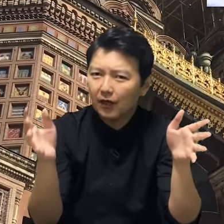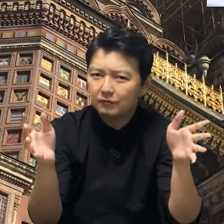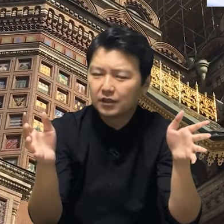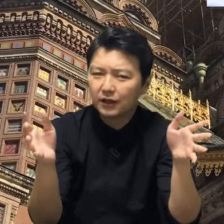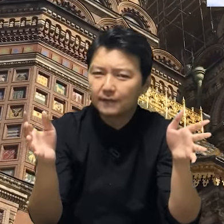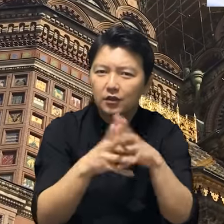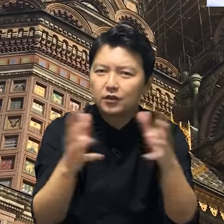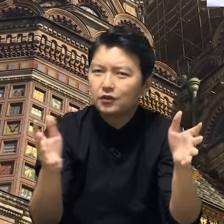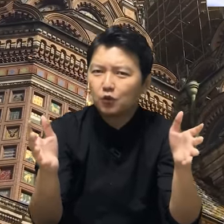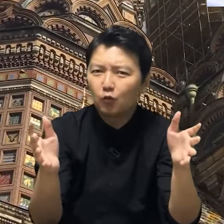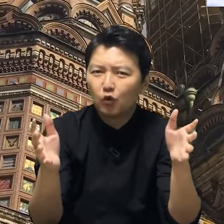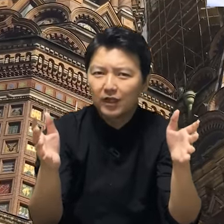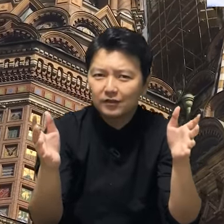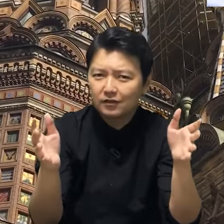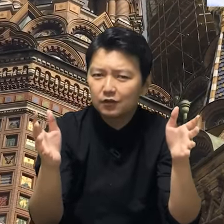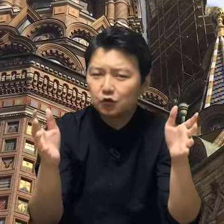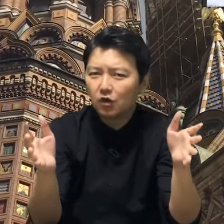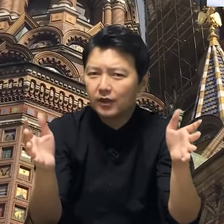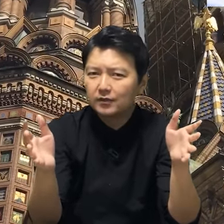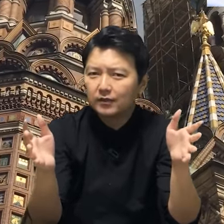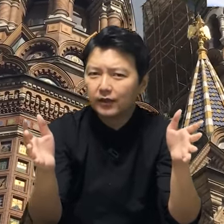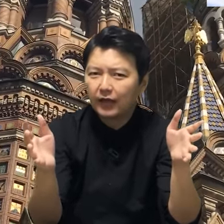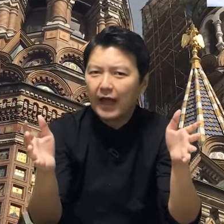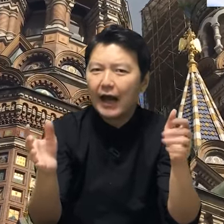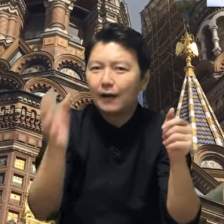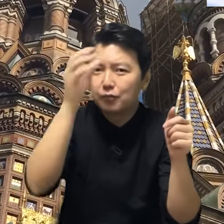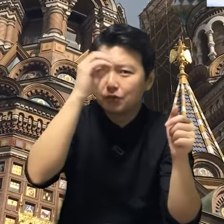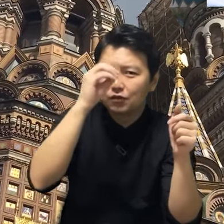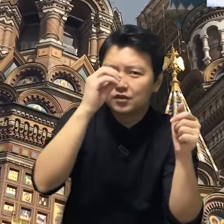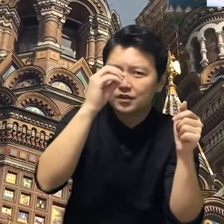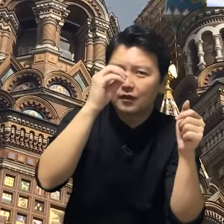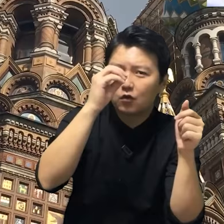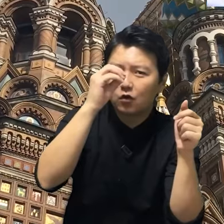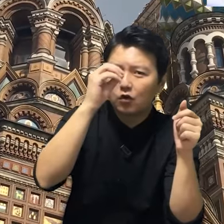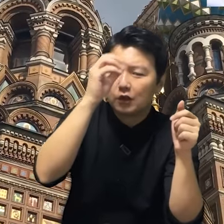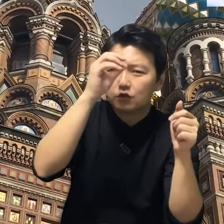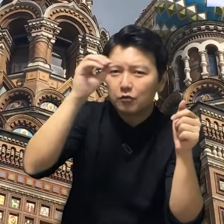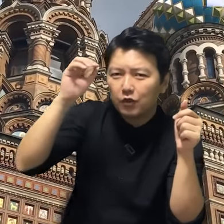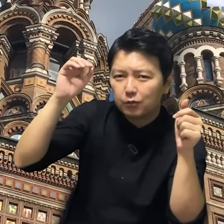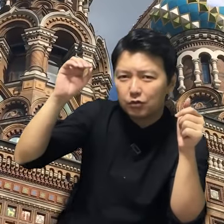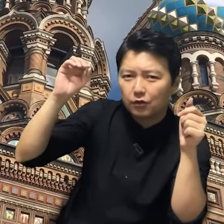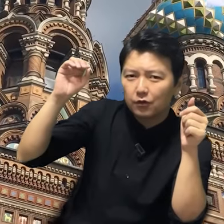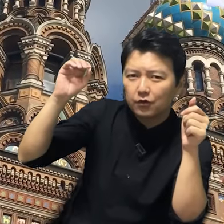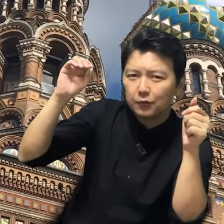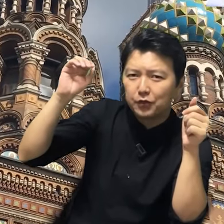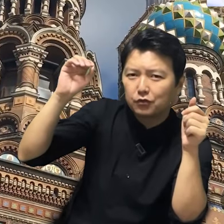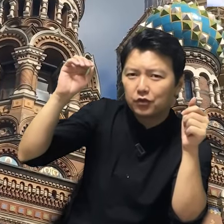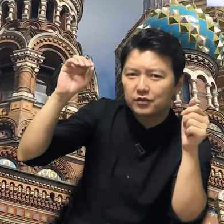합니다. 그는 또 모자를 쓰기 좋아했는데 앞으로 쓰지 않고 좀 옆으로 이렇게 삐뚤게